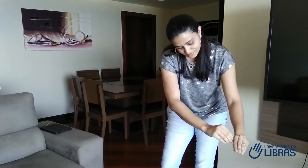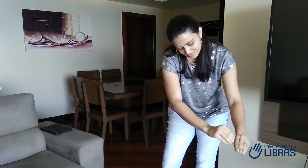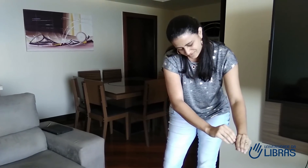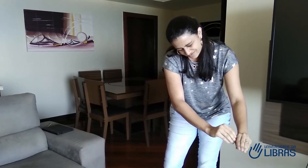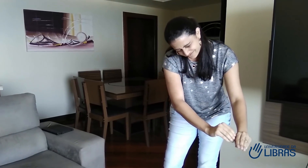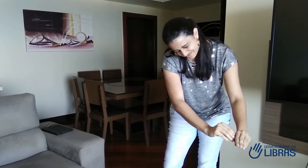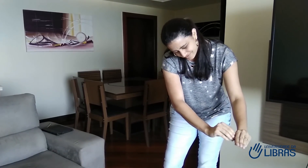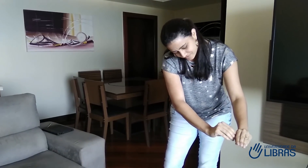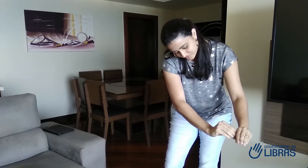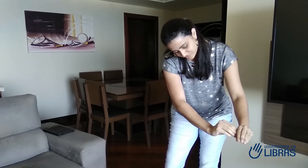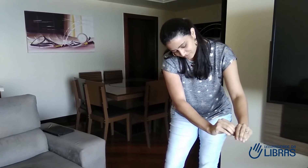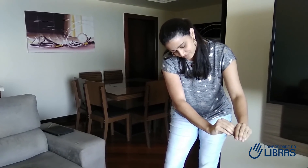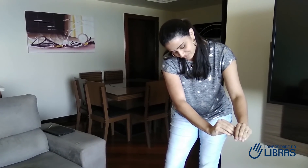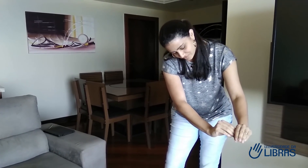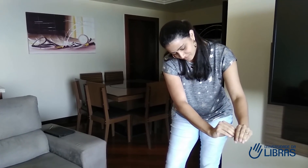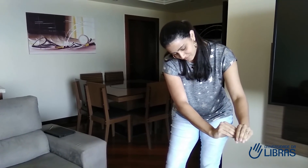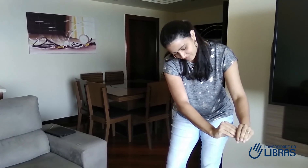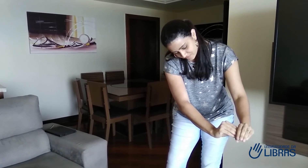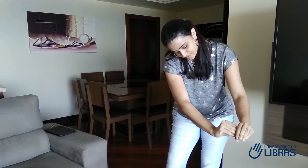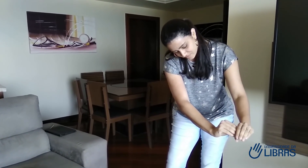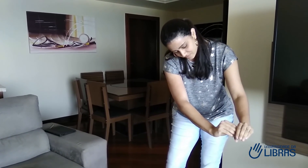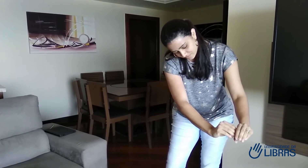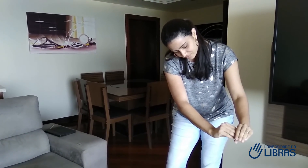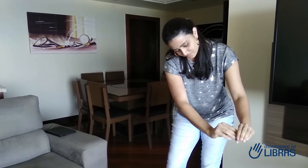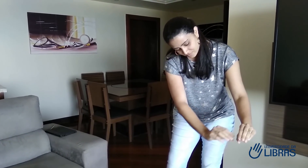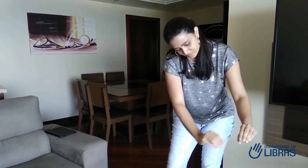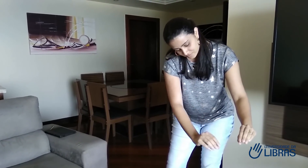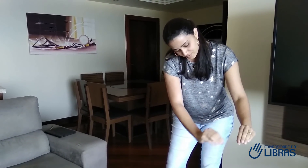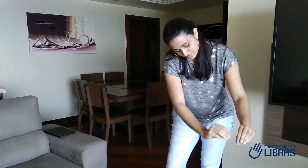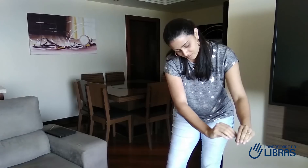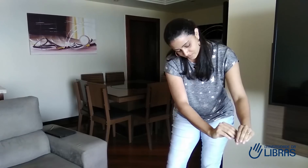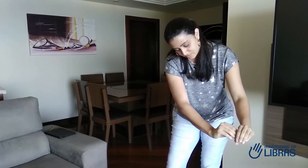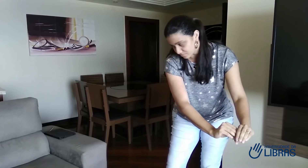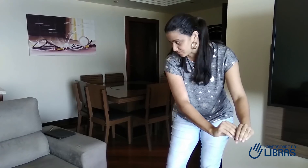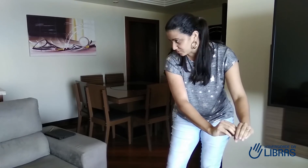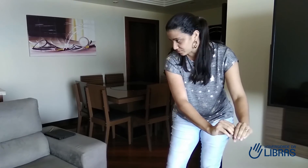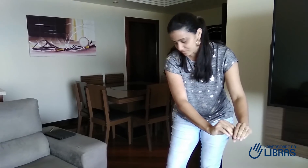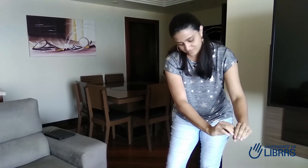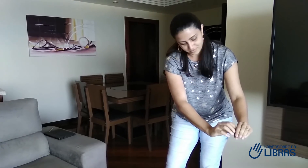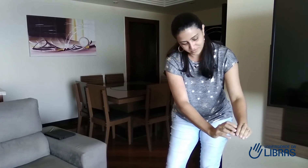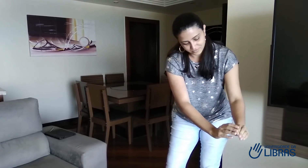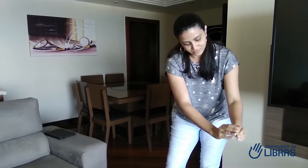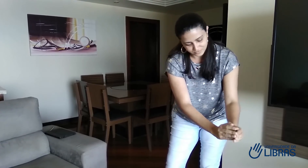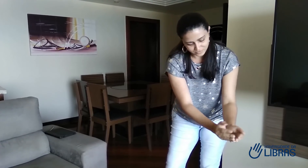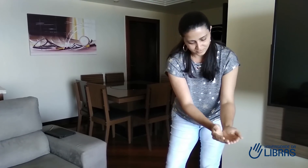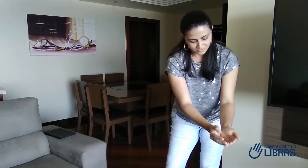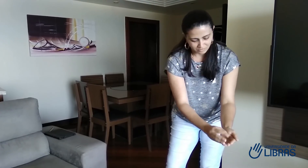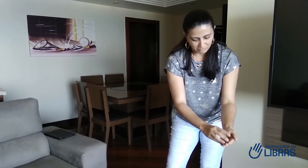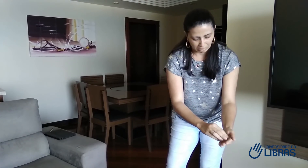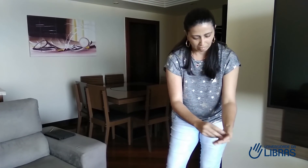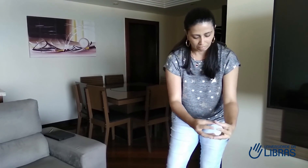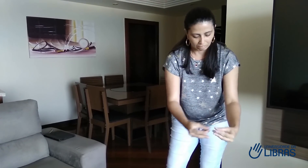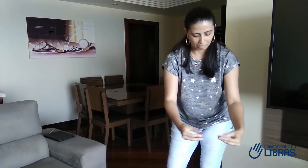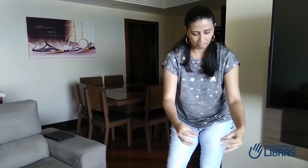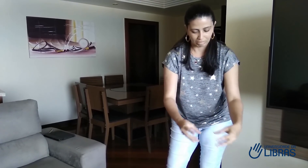né, marítimo, o fundo do mar, fez a ostra, o local que ela fica ali nas